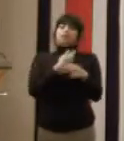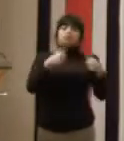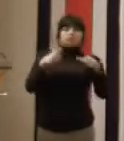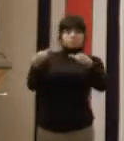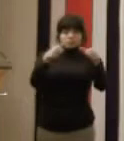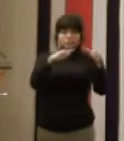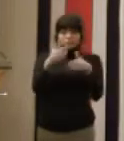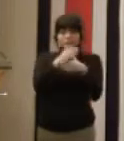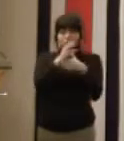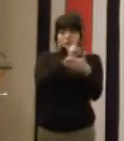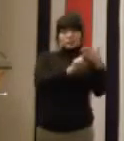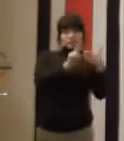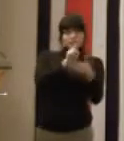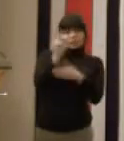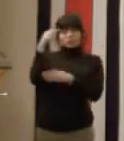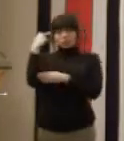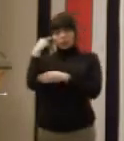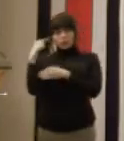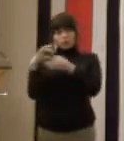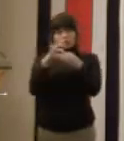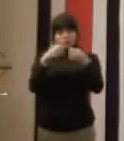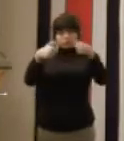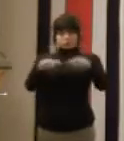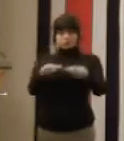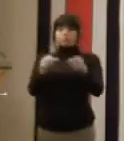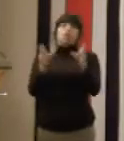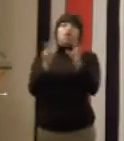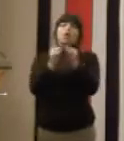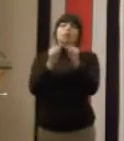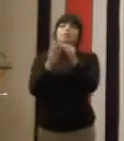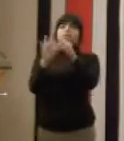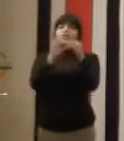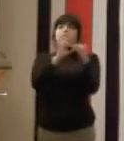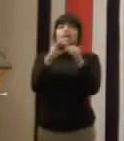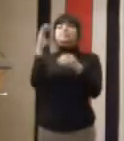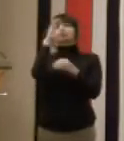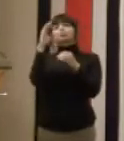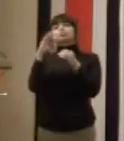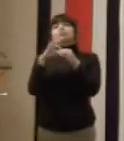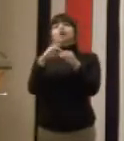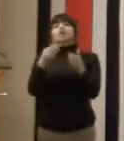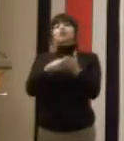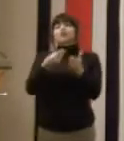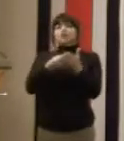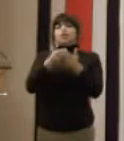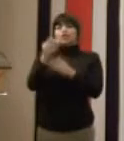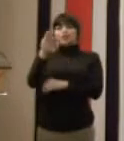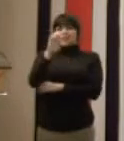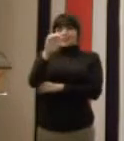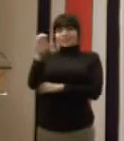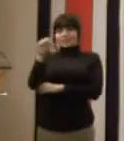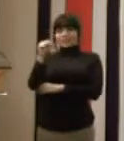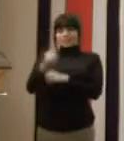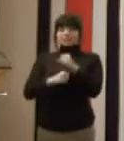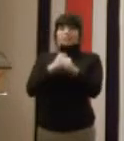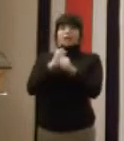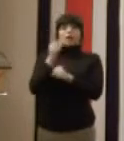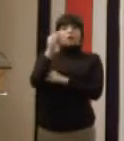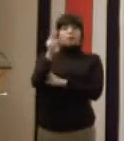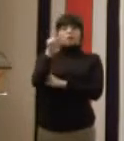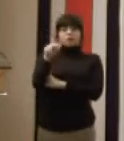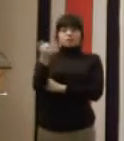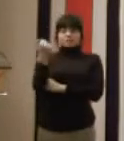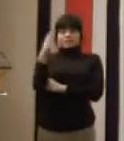las universidades y al gobierno en el seno de la Comisión de Enlace en relación con los fondos del FES para el año